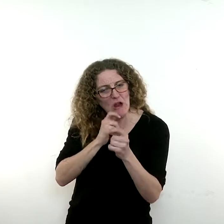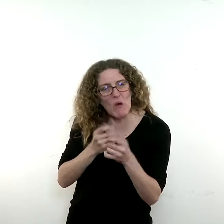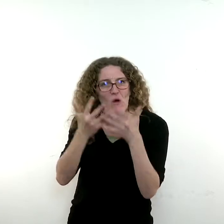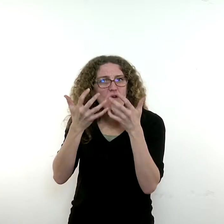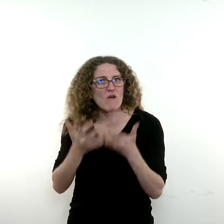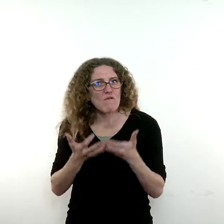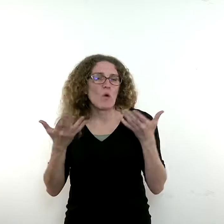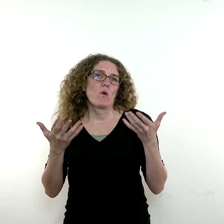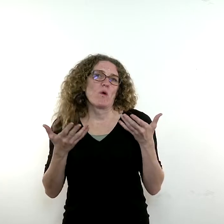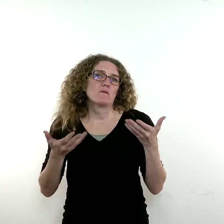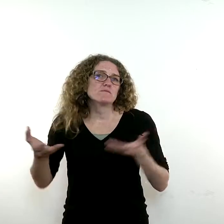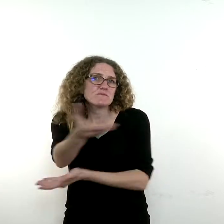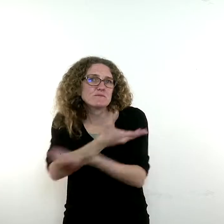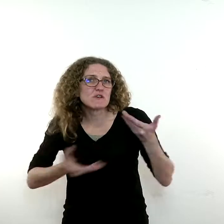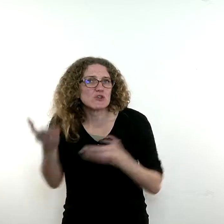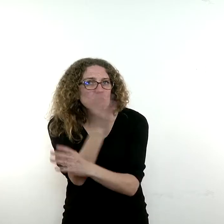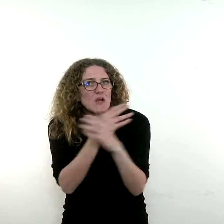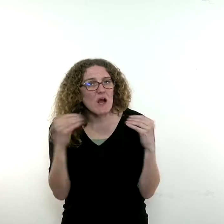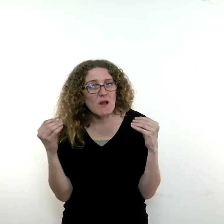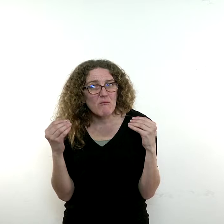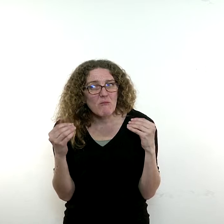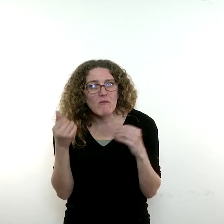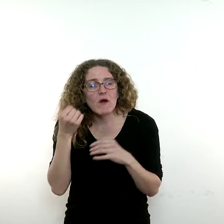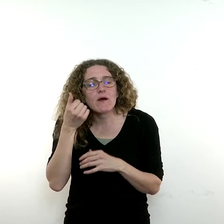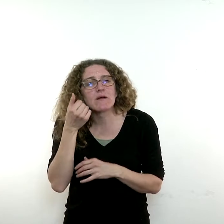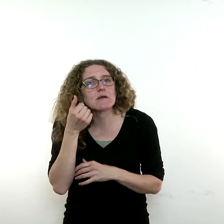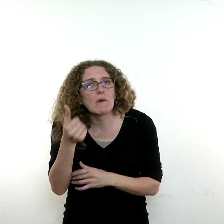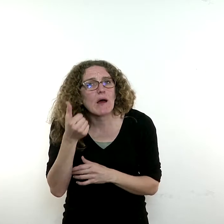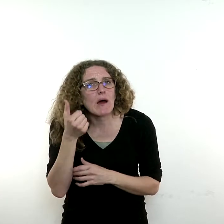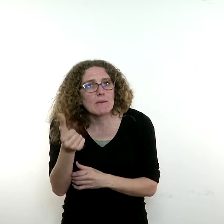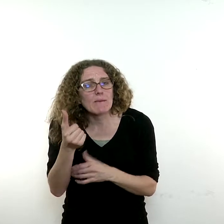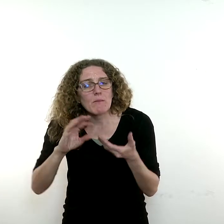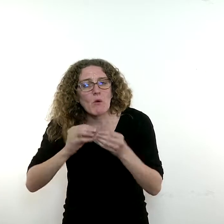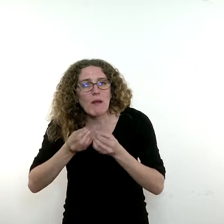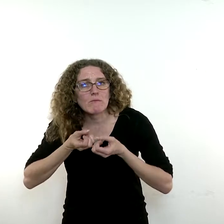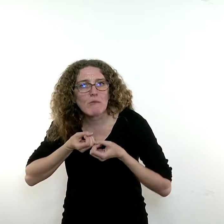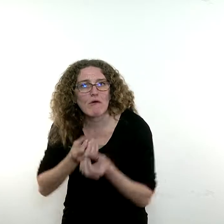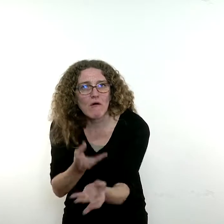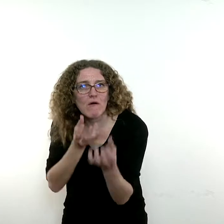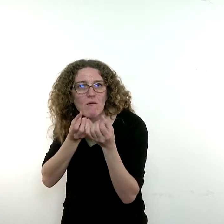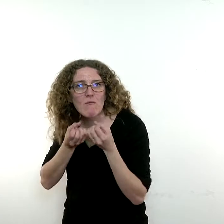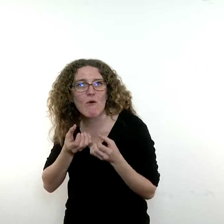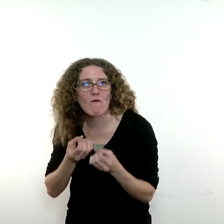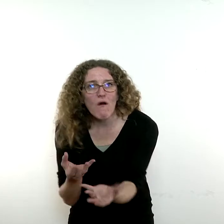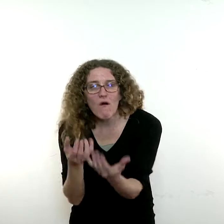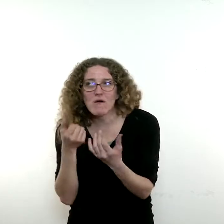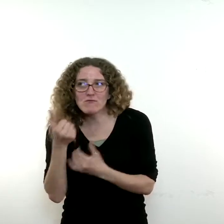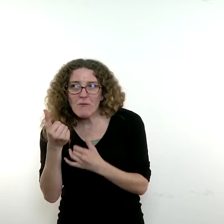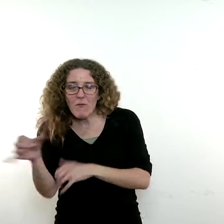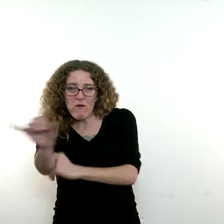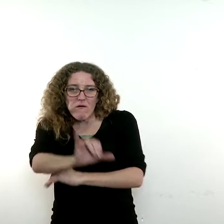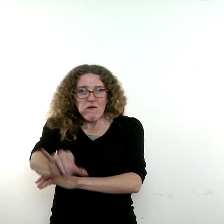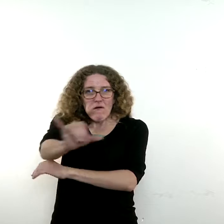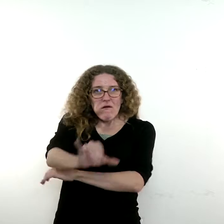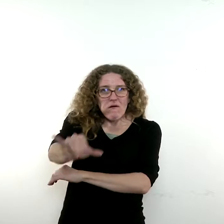discussion posée quand vous passez votre temps à mettre de l'huile sur le feu et à manipuler et à mettre aussi bien la